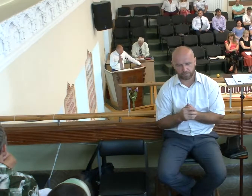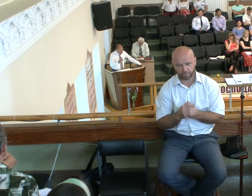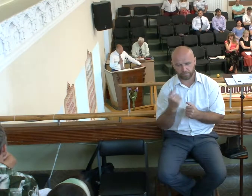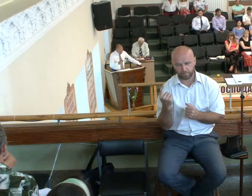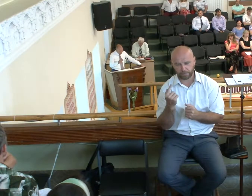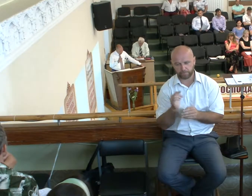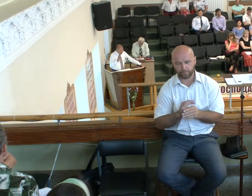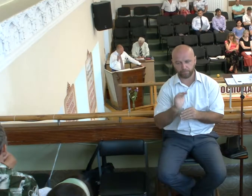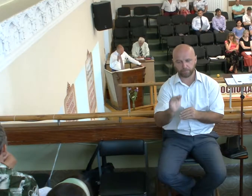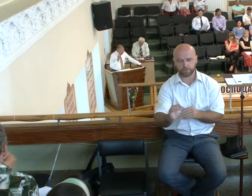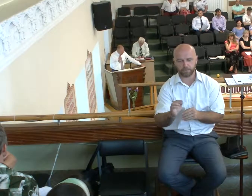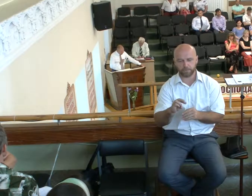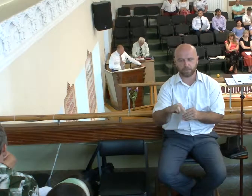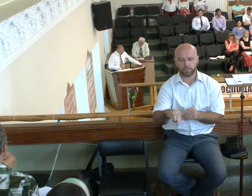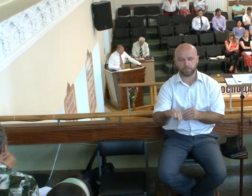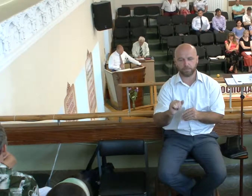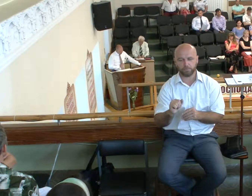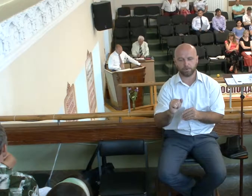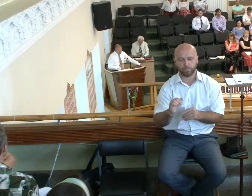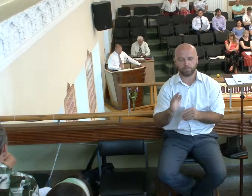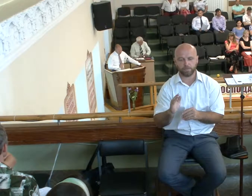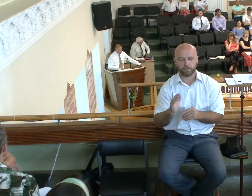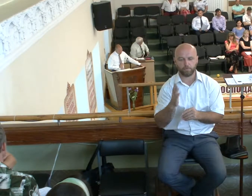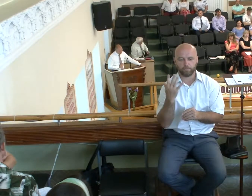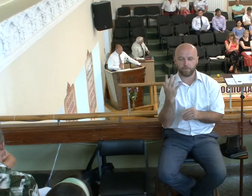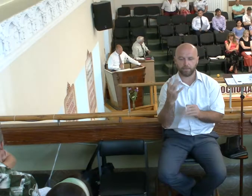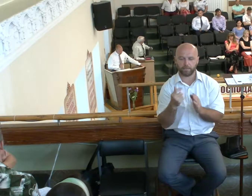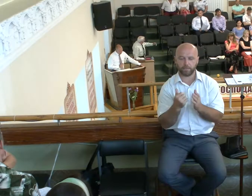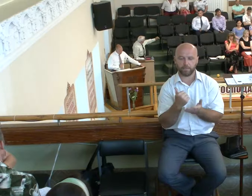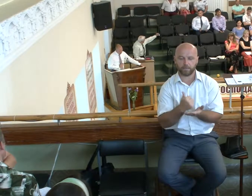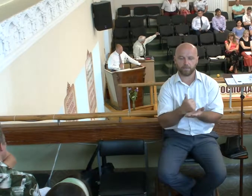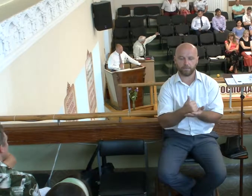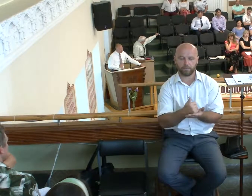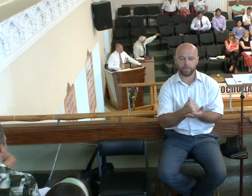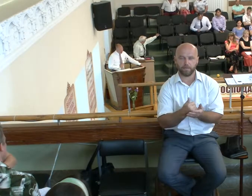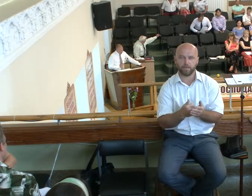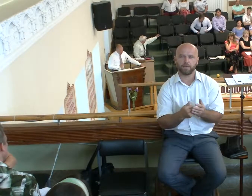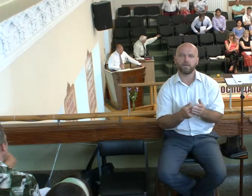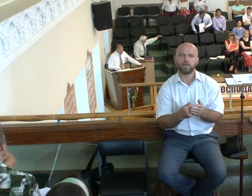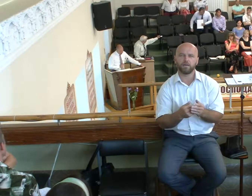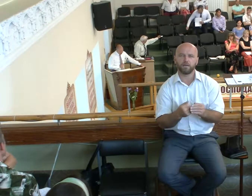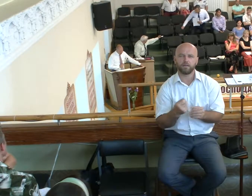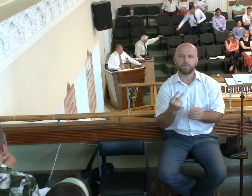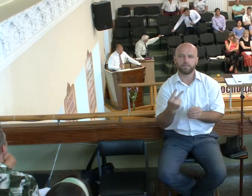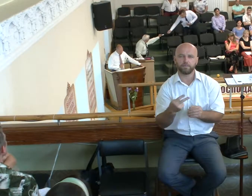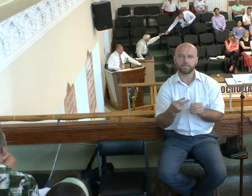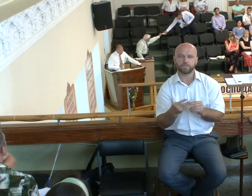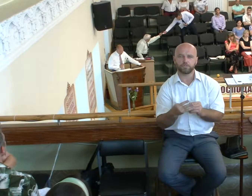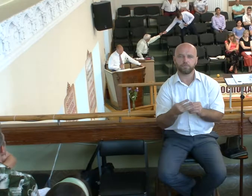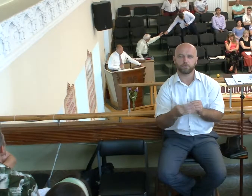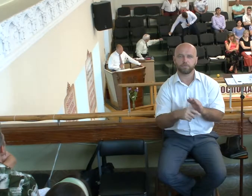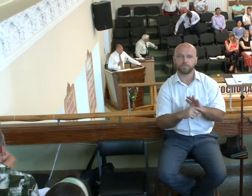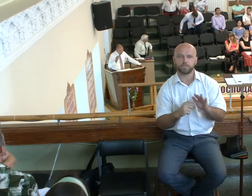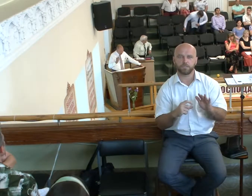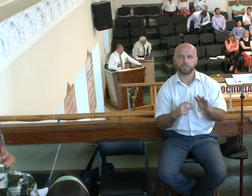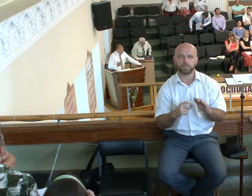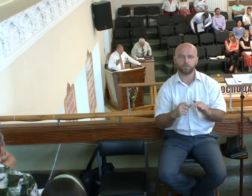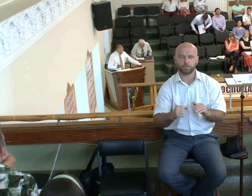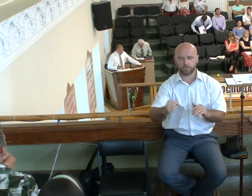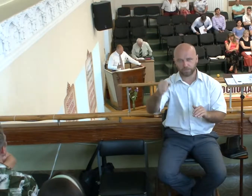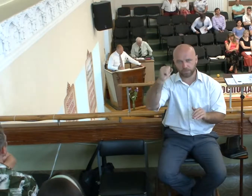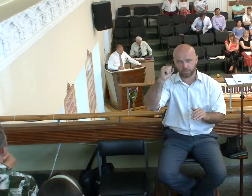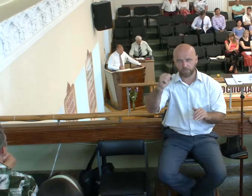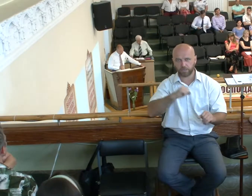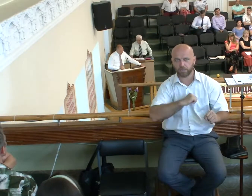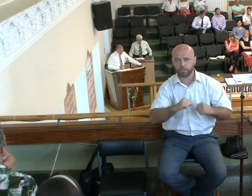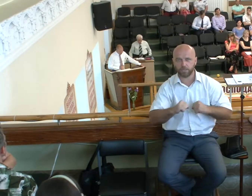Первое послание Тимофею, 5 глава, 24 стих. Грехи некоторых людей явны и прямо